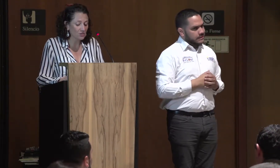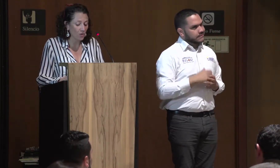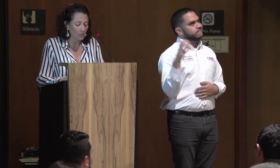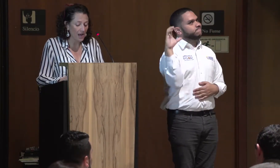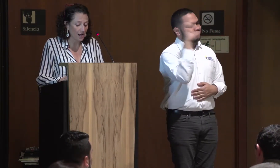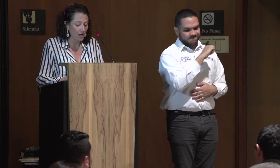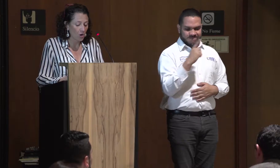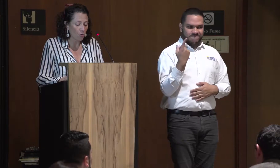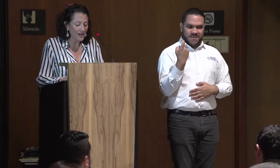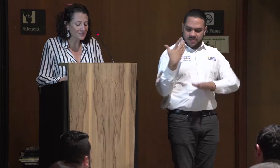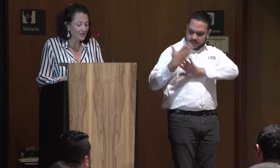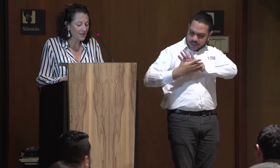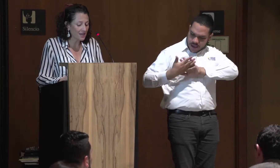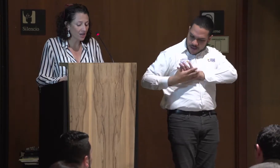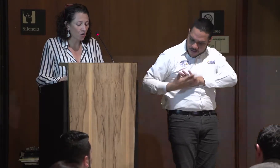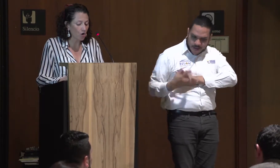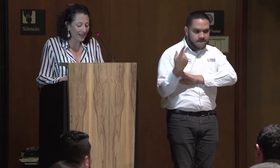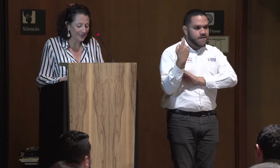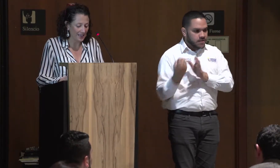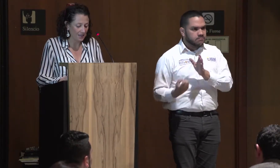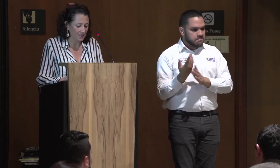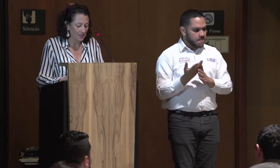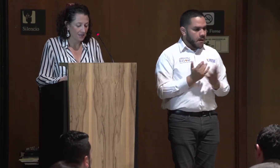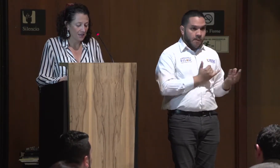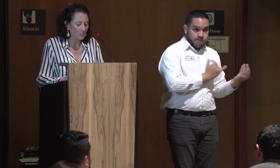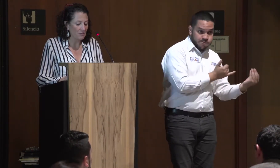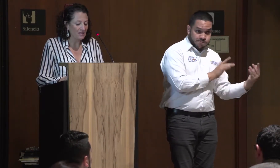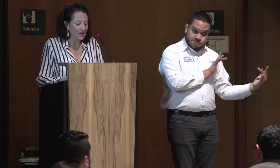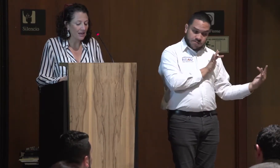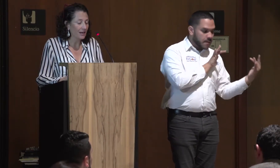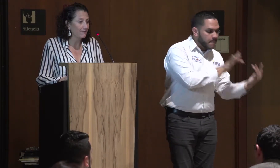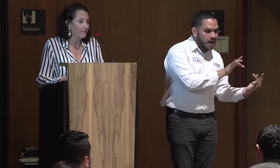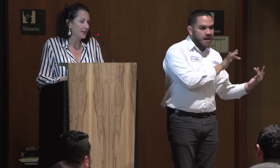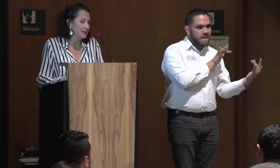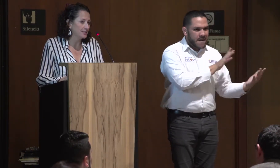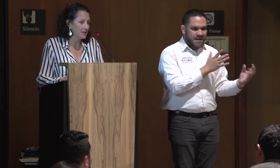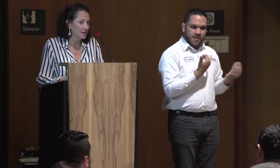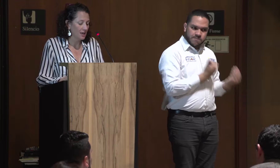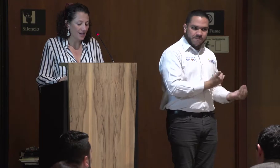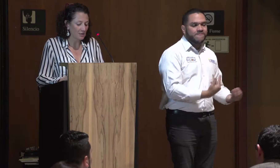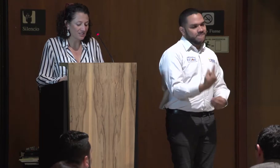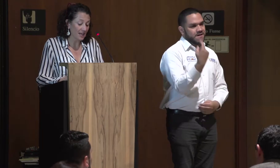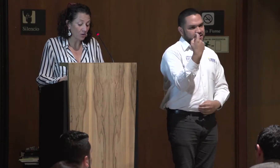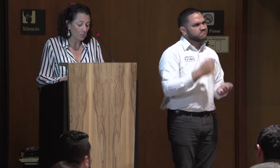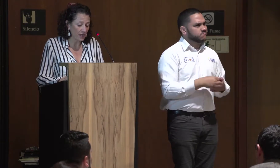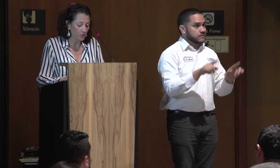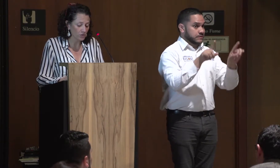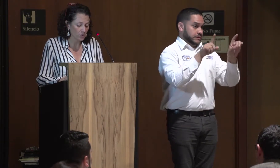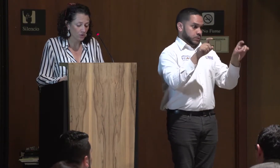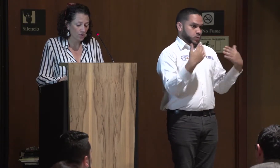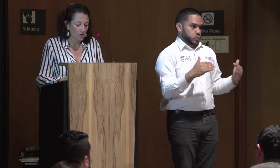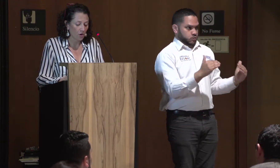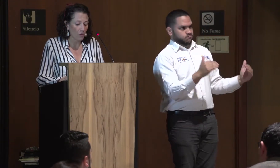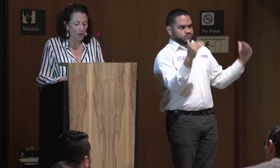de señas colombiana una seña concreta que permitiera referirse a temas tan